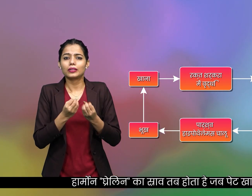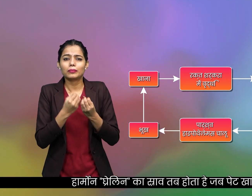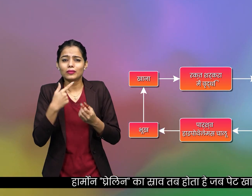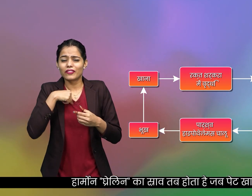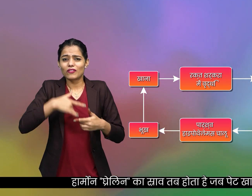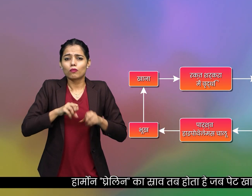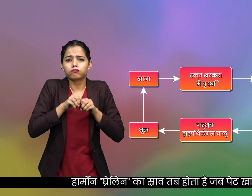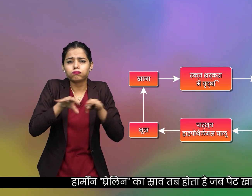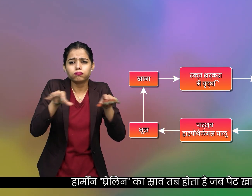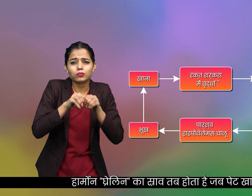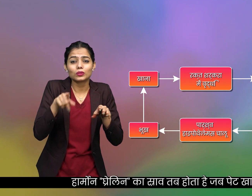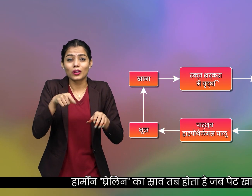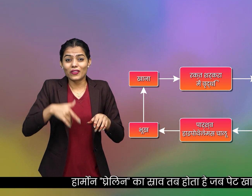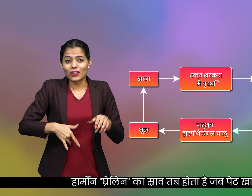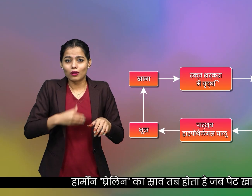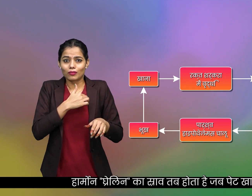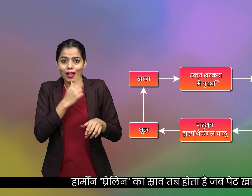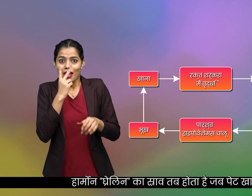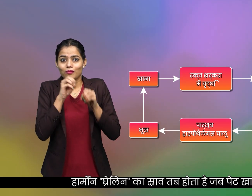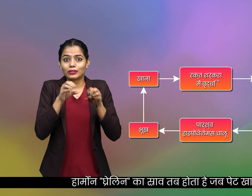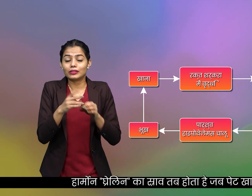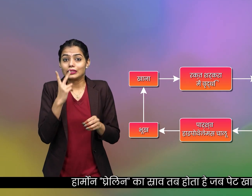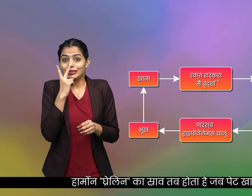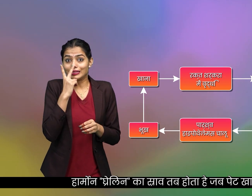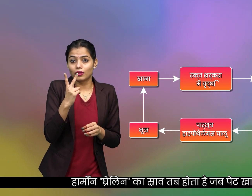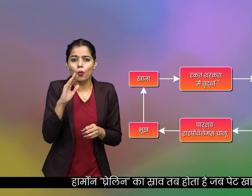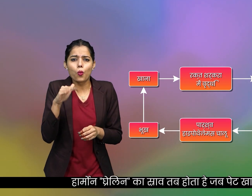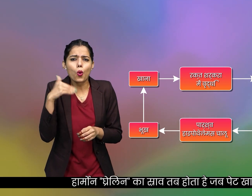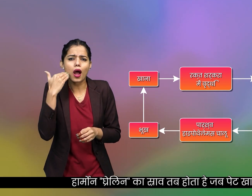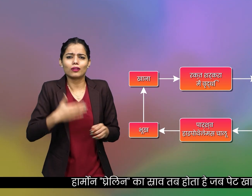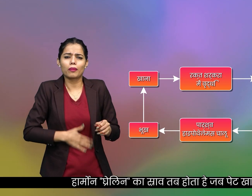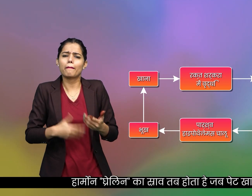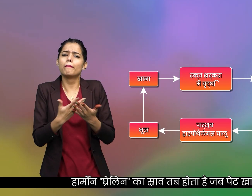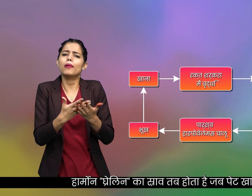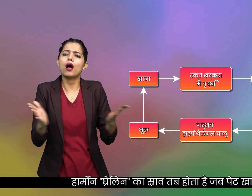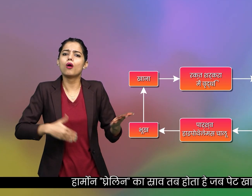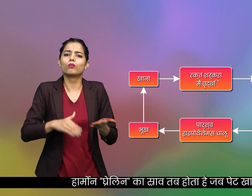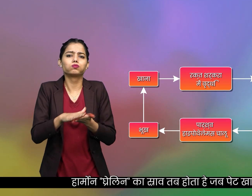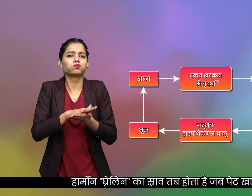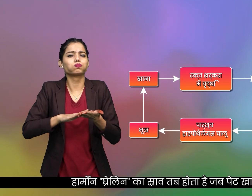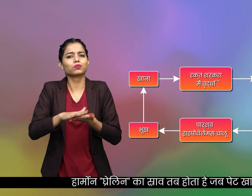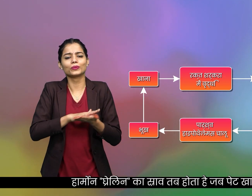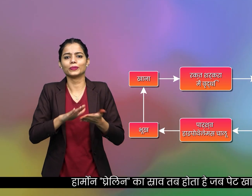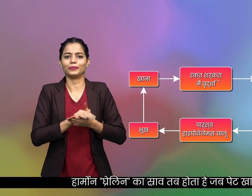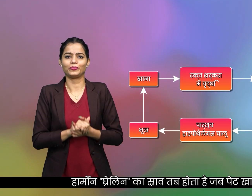हार्मोन ग्रेलिन का स्राव तब होता है जब पेट खाली होता